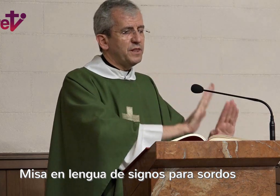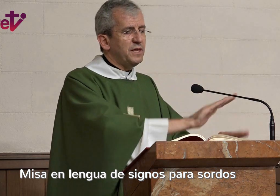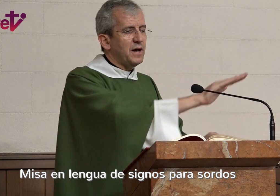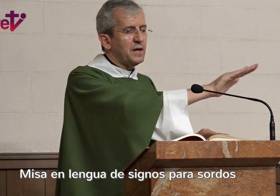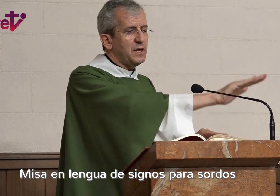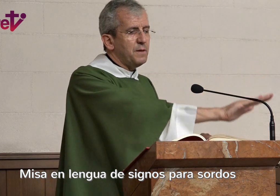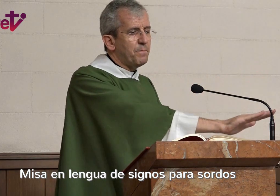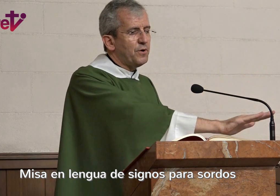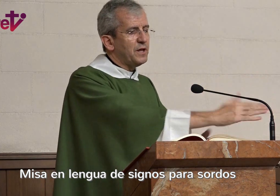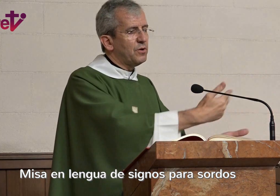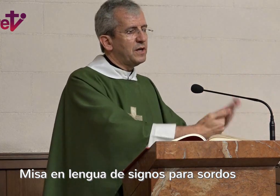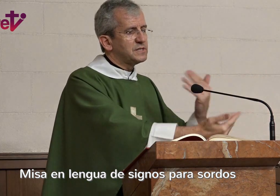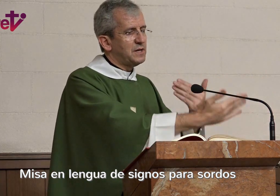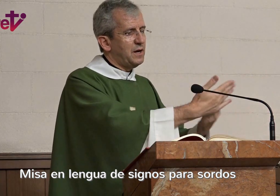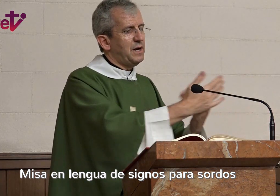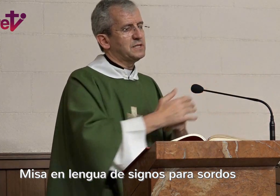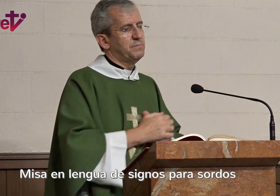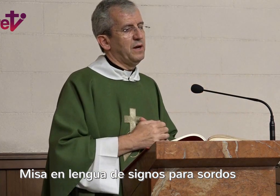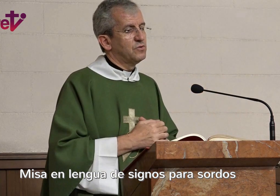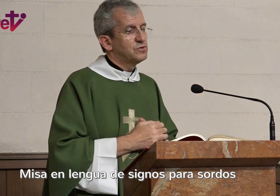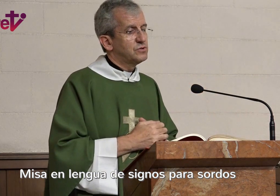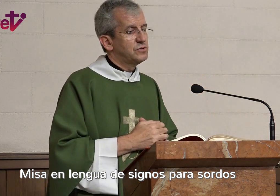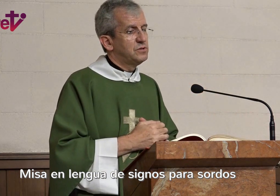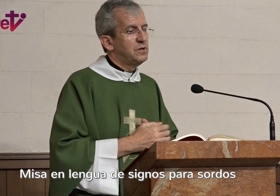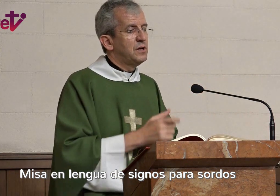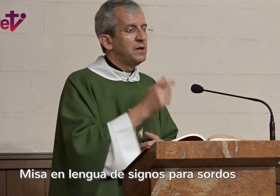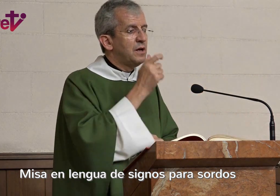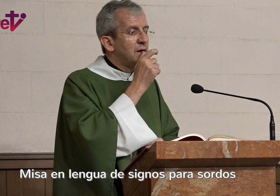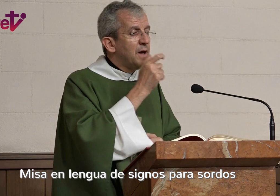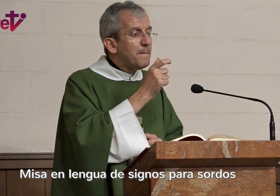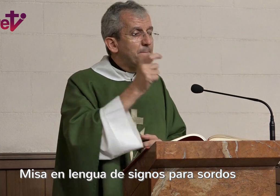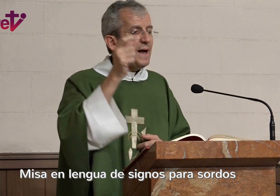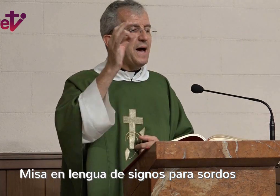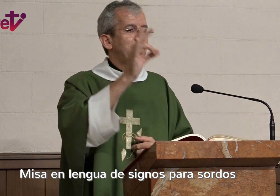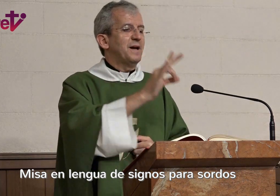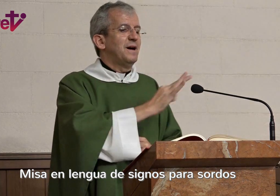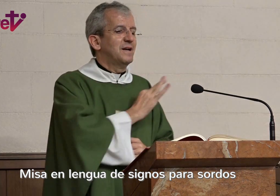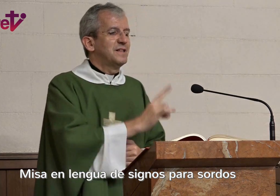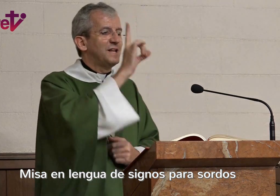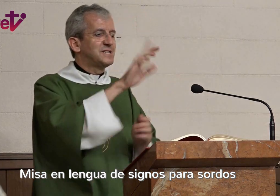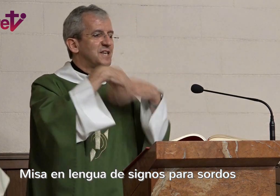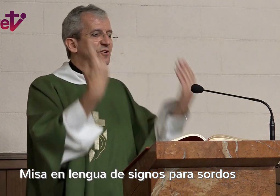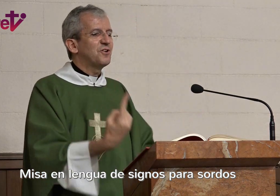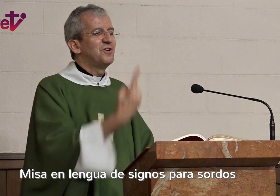vetecía imponiéndoles las manos Palabra del Señor